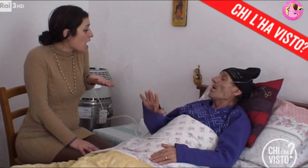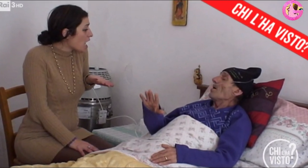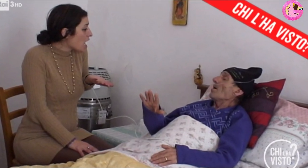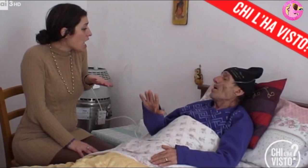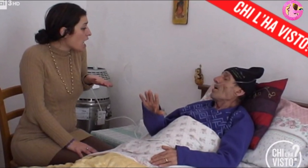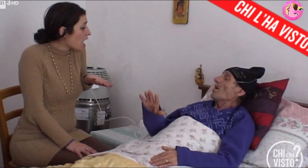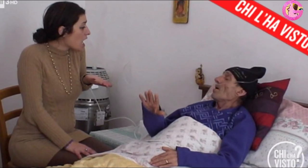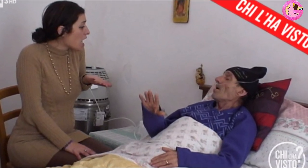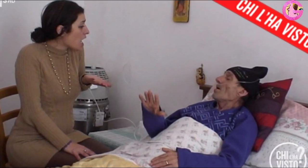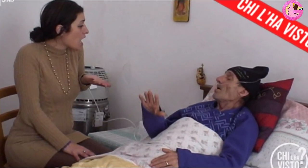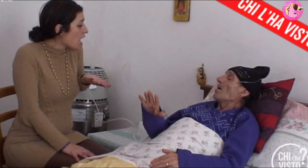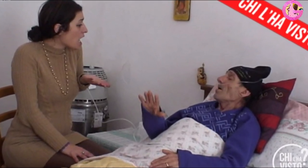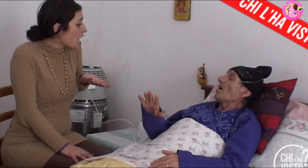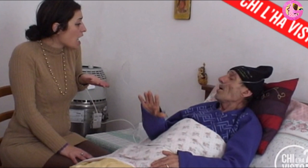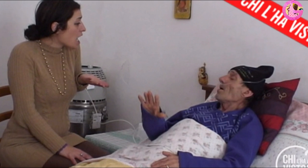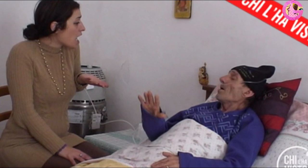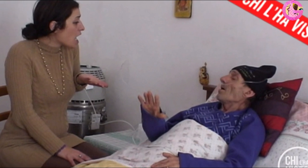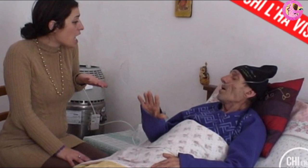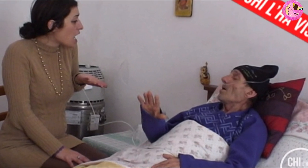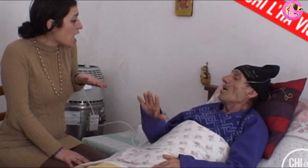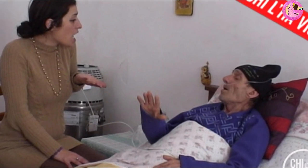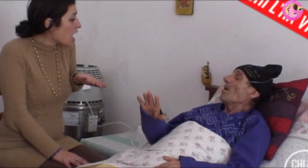distorcendone le informazioni.